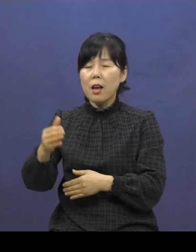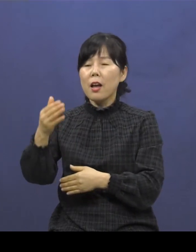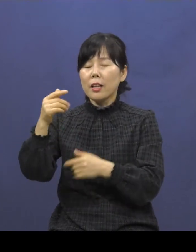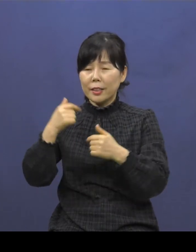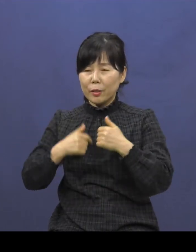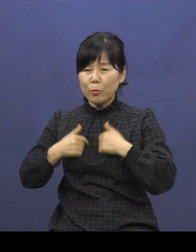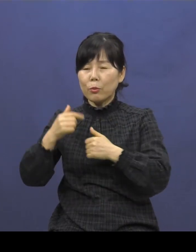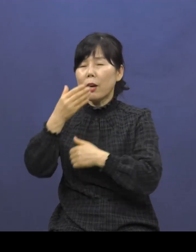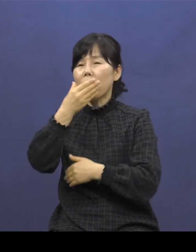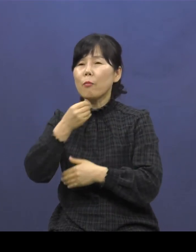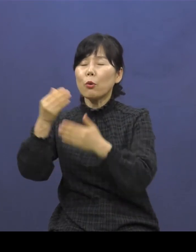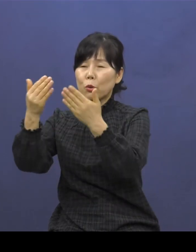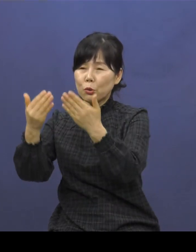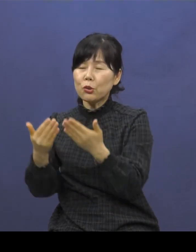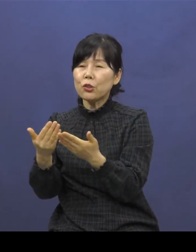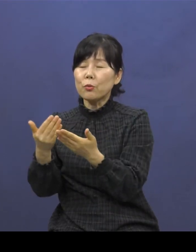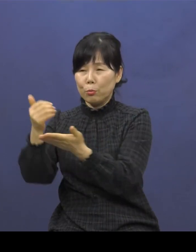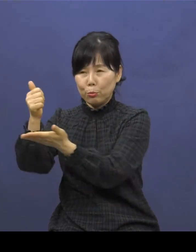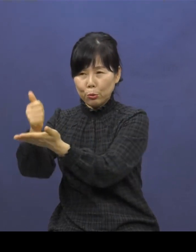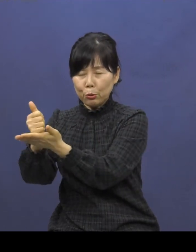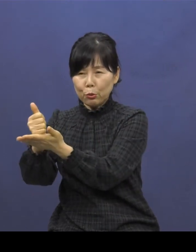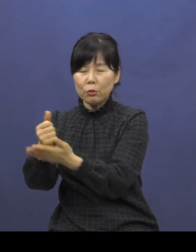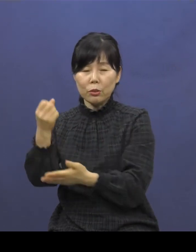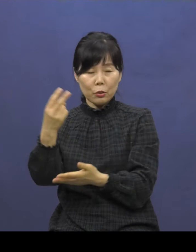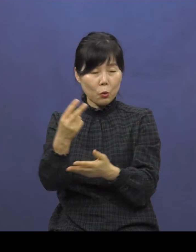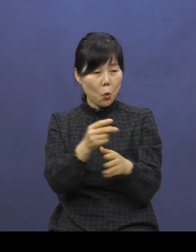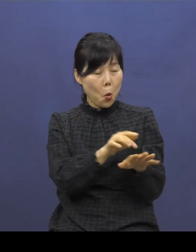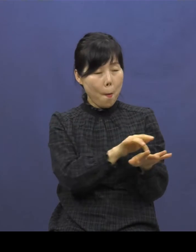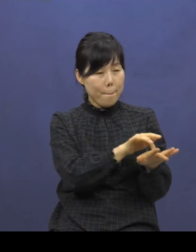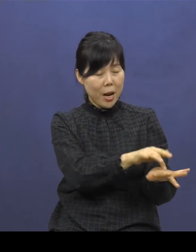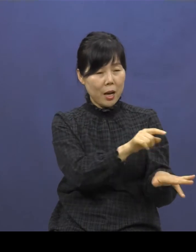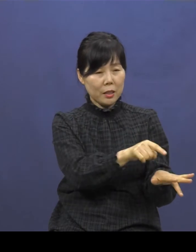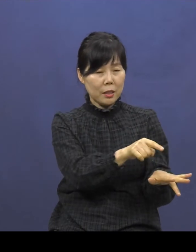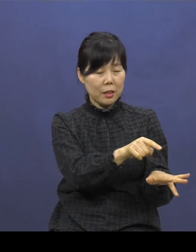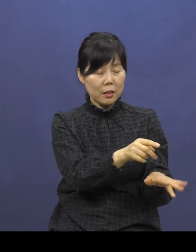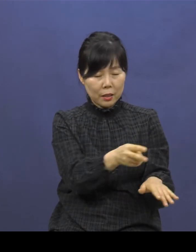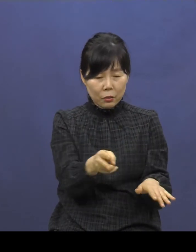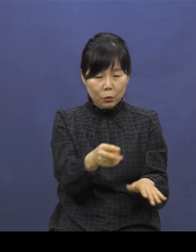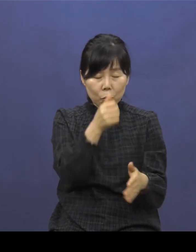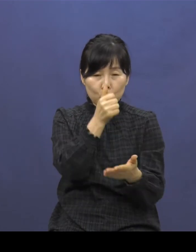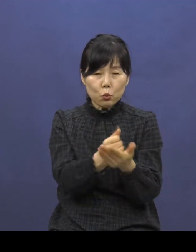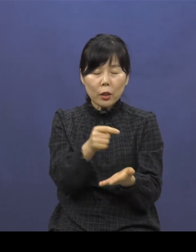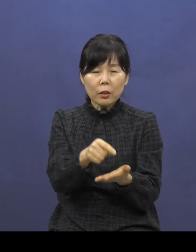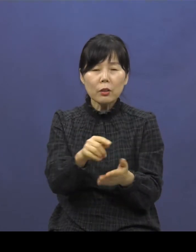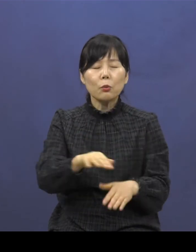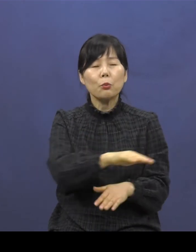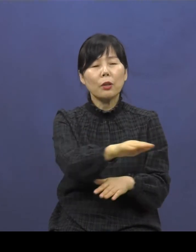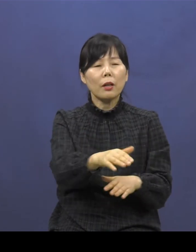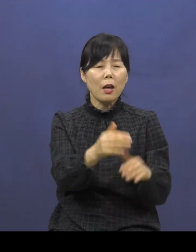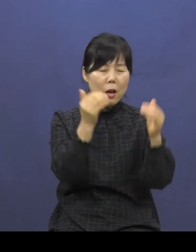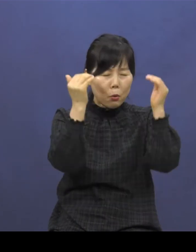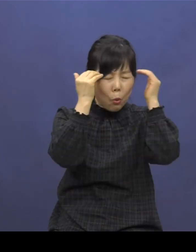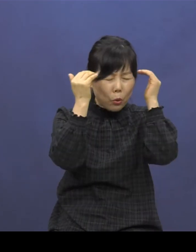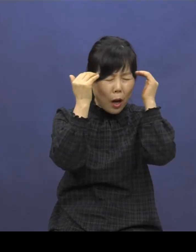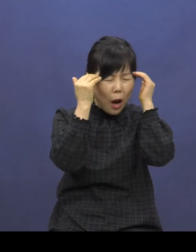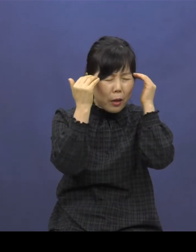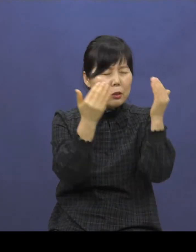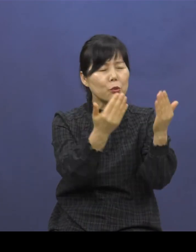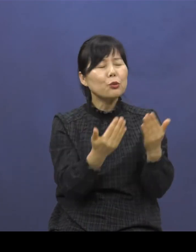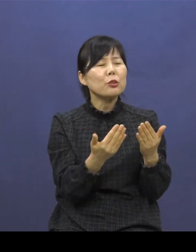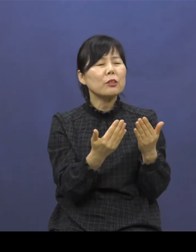자녀들에게 기쁨과 행복을 주시는 분이시다. 그리고 마귀, 즉 죄는 우리에게 고난을 주는 존재다 하는